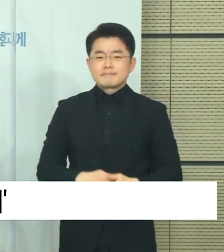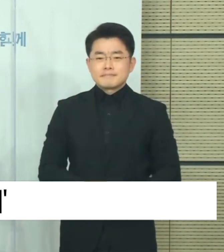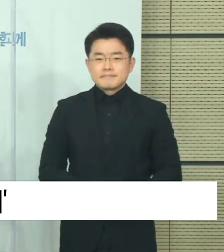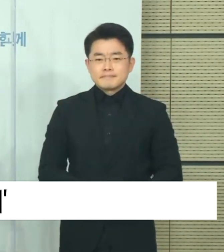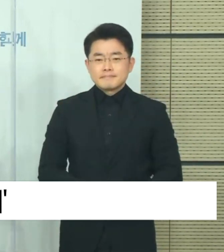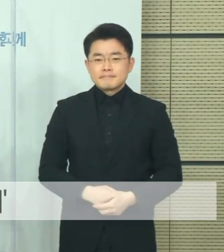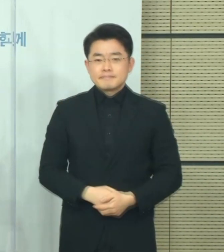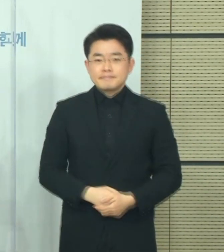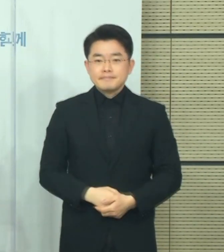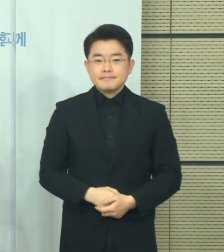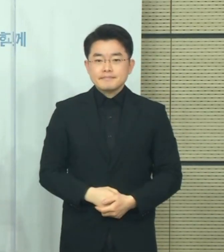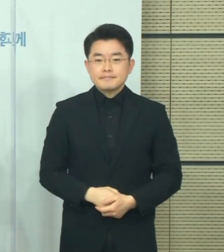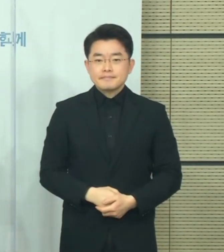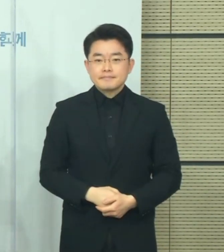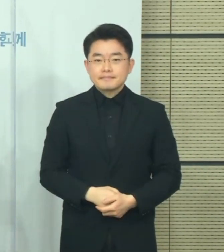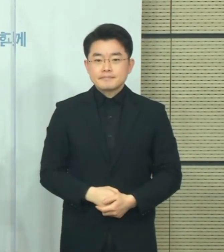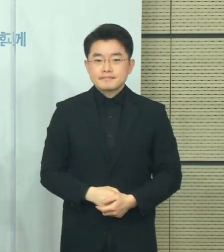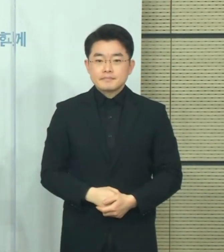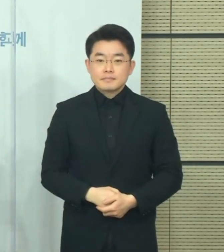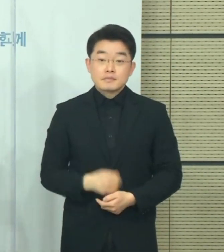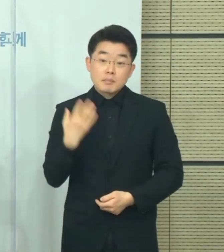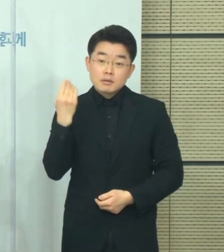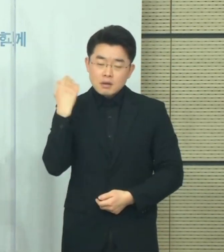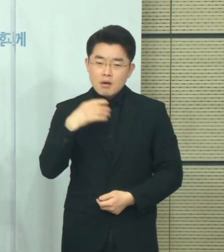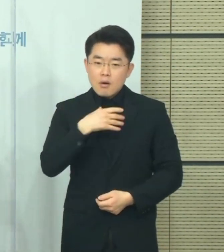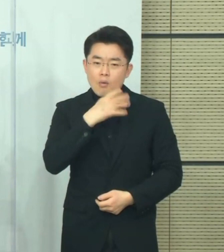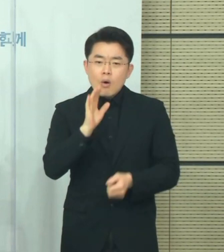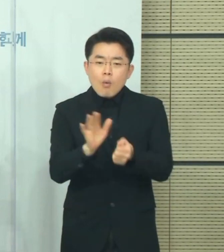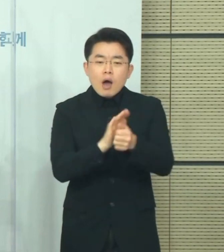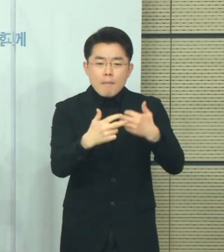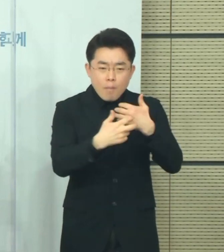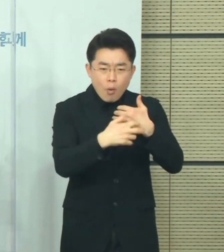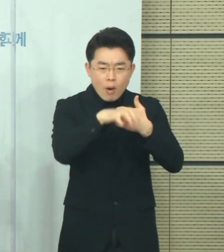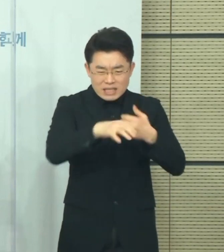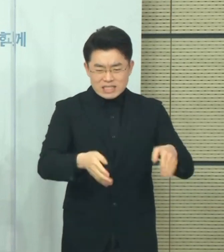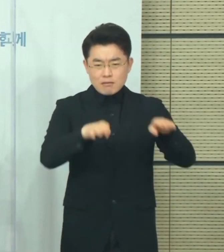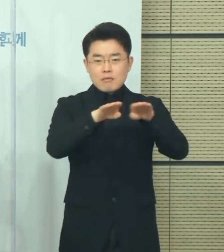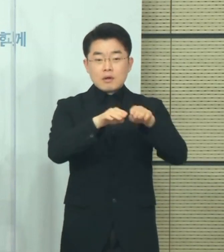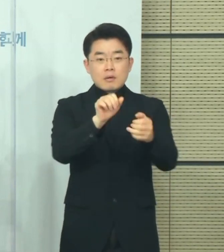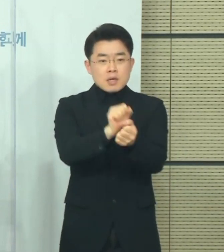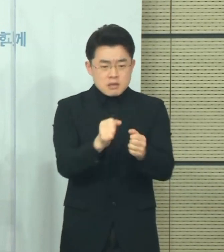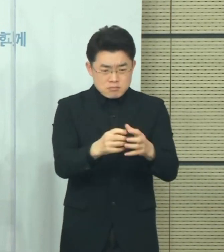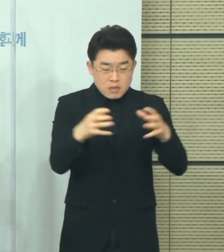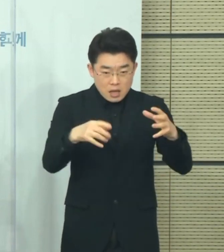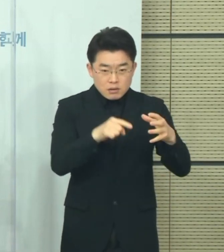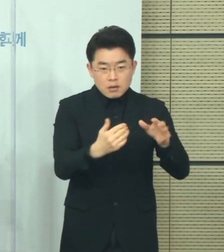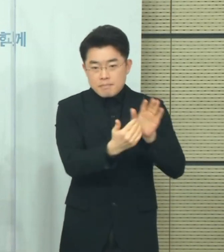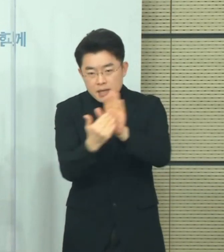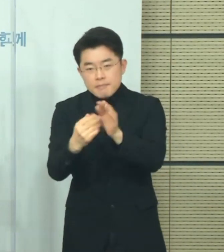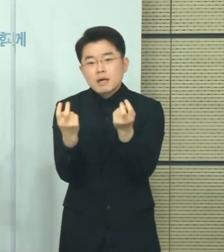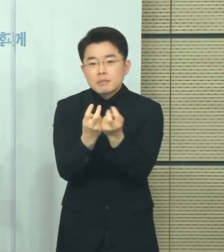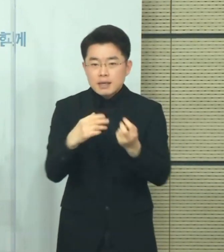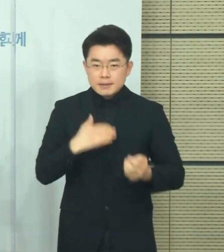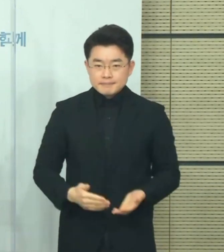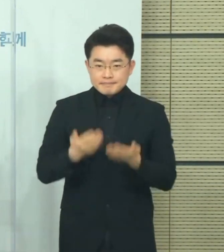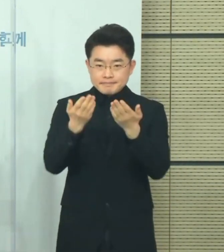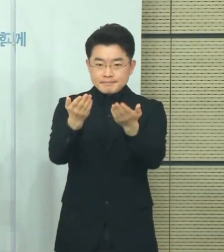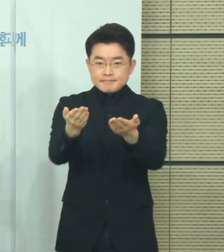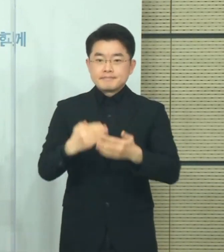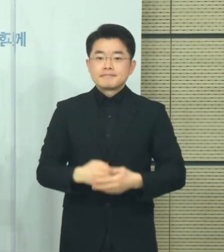판단합니다 최근 유황 병 안 씻을 s 의 집 땅 감염에 대한 대응에 대해 말씀드리겠습니다